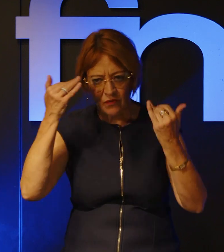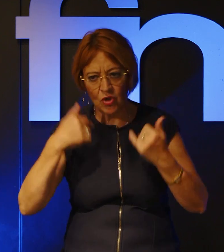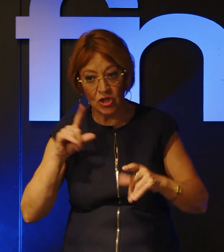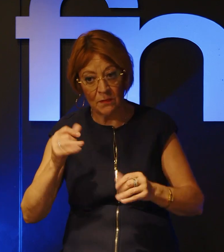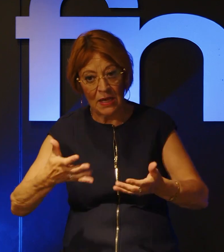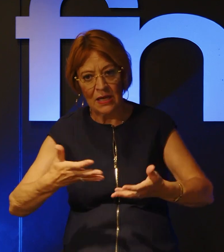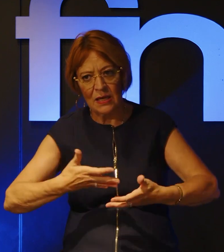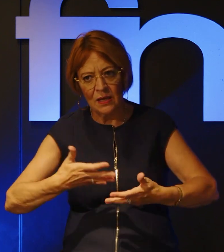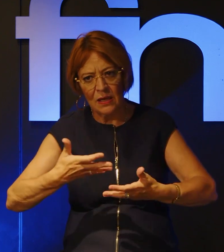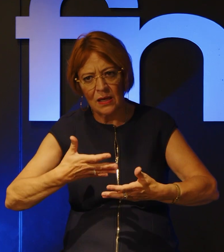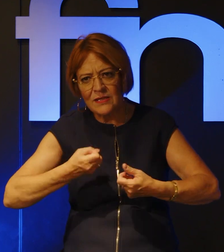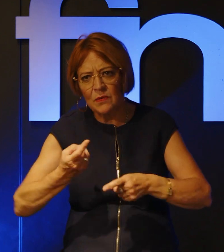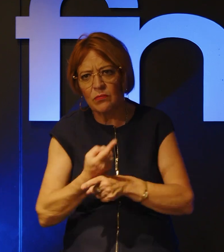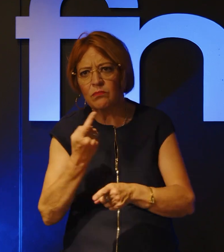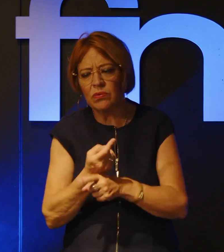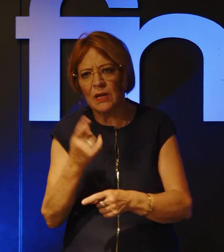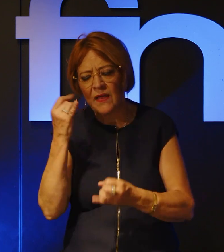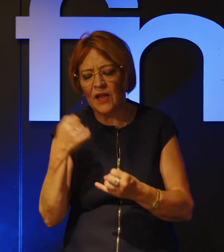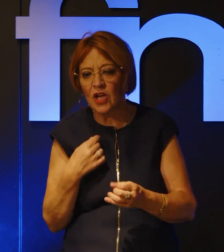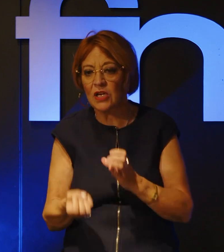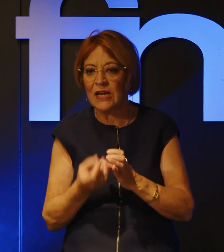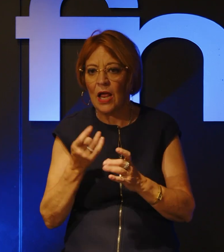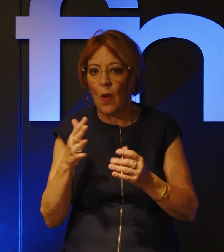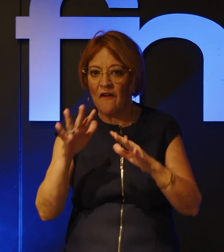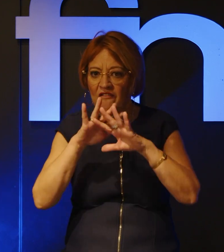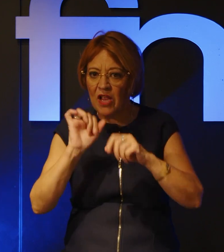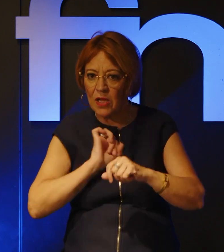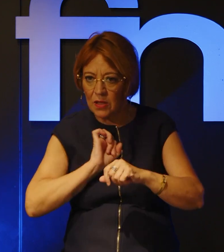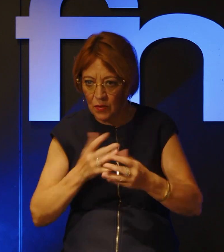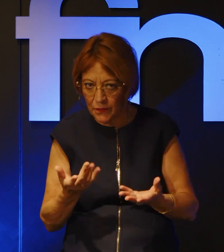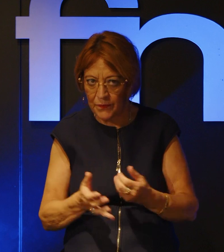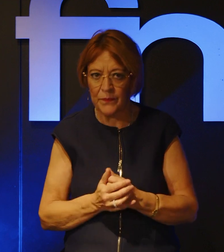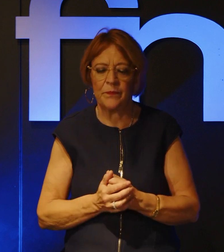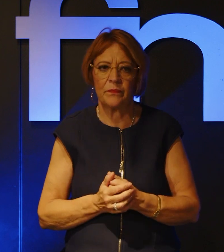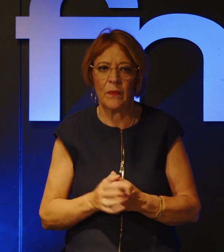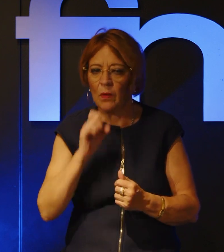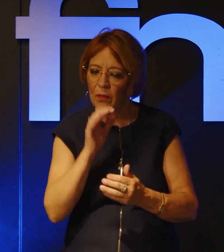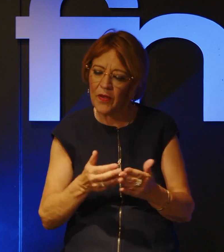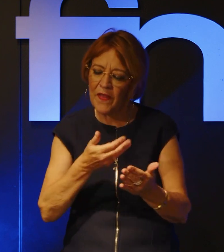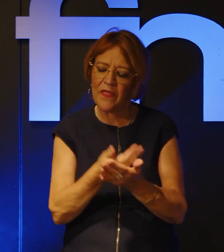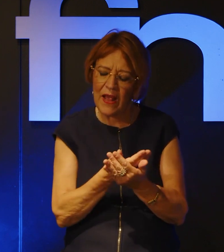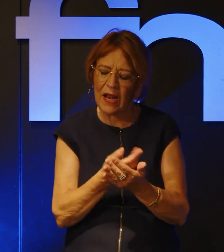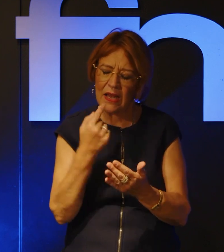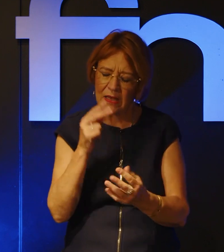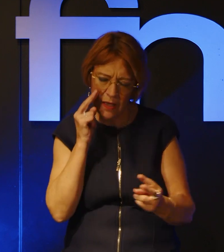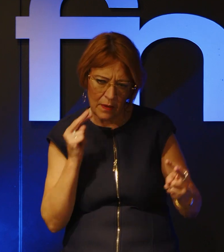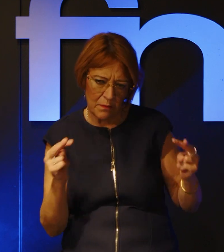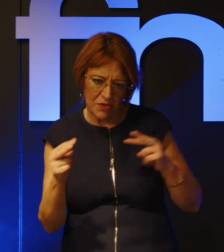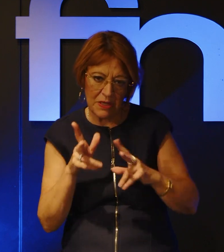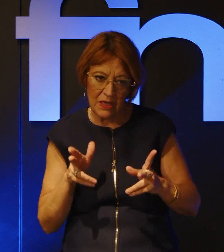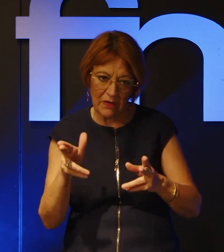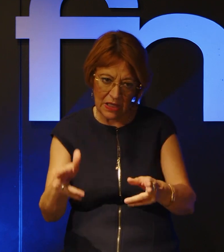recebemos inputs Então temos nós que criar um filtro que eh permita termos esta perspectiva